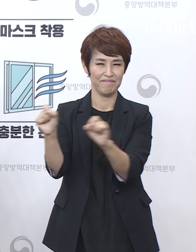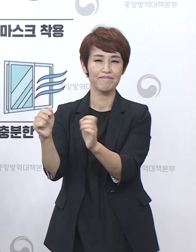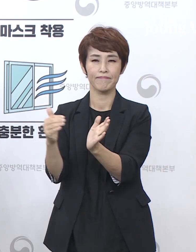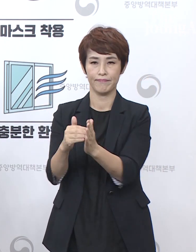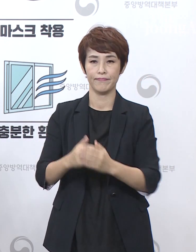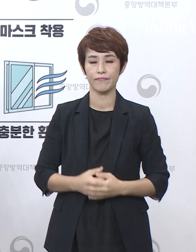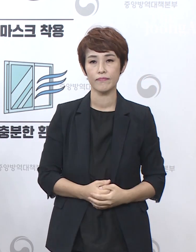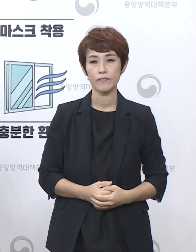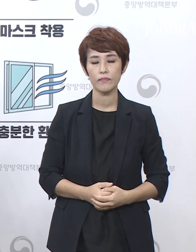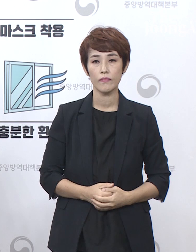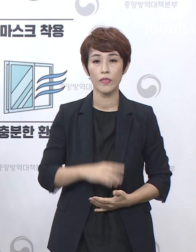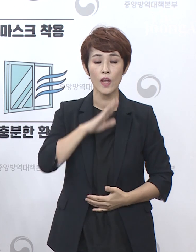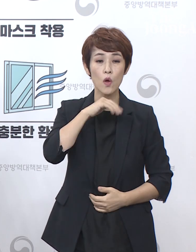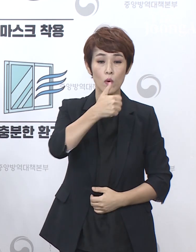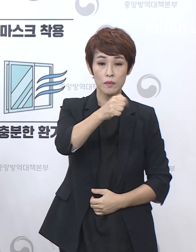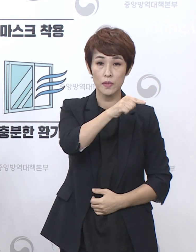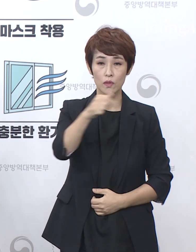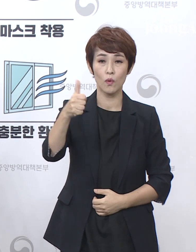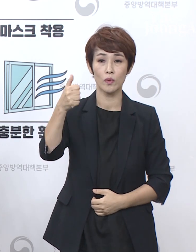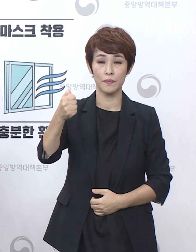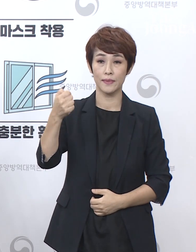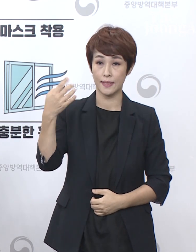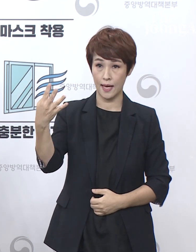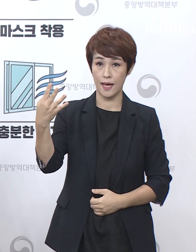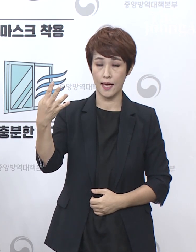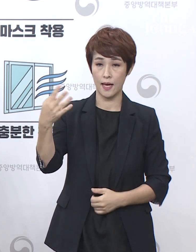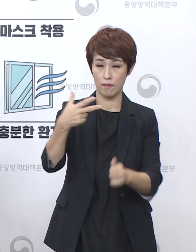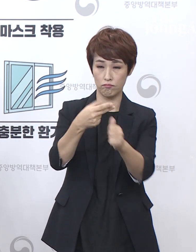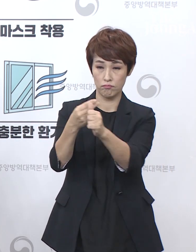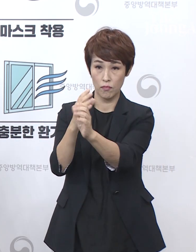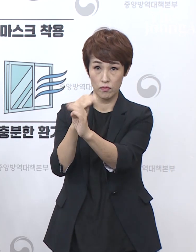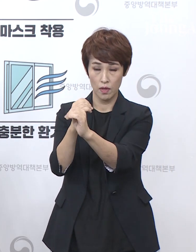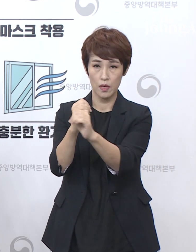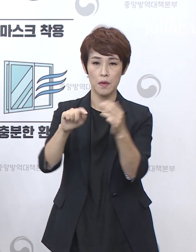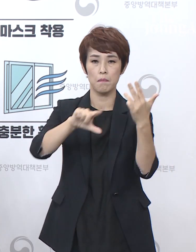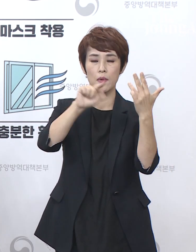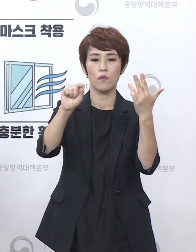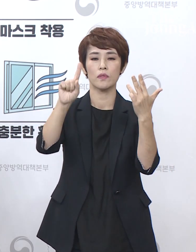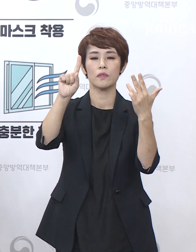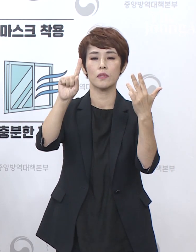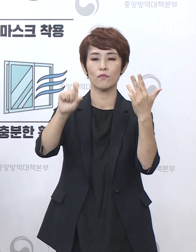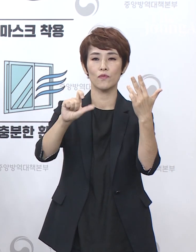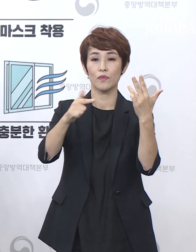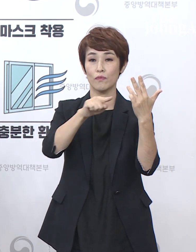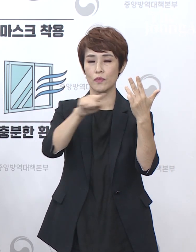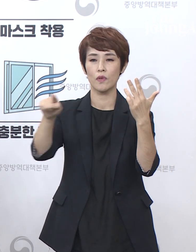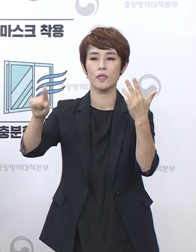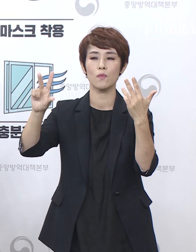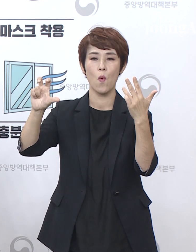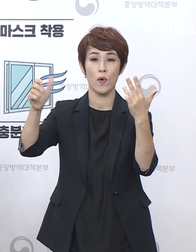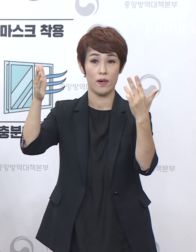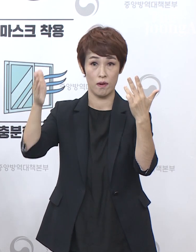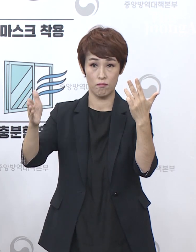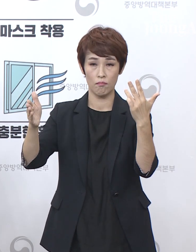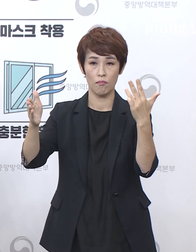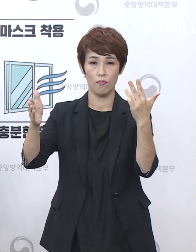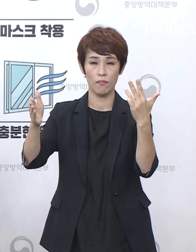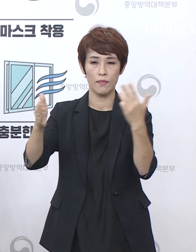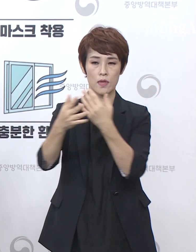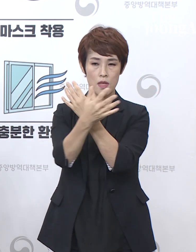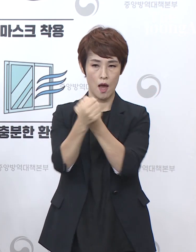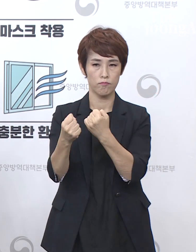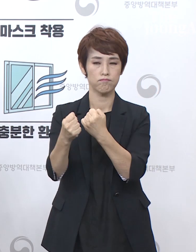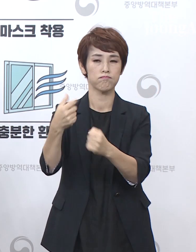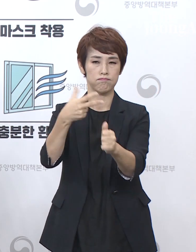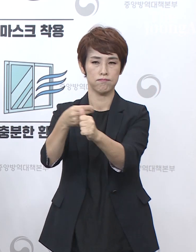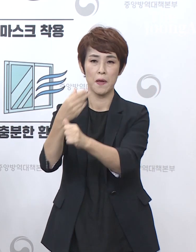시행되며 50세에서 54세 연령층의 접종 기간인 8월 16일부터 25일 사이에도 예약하여